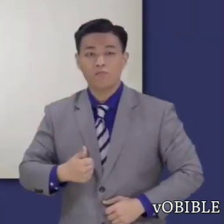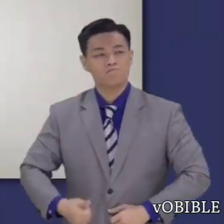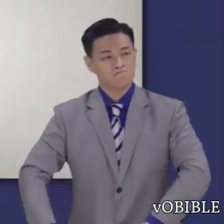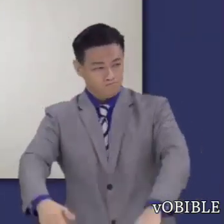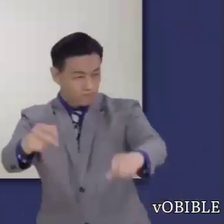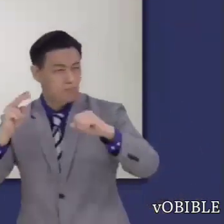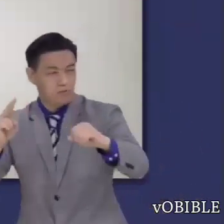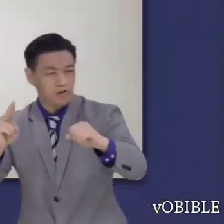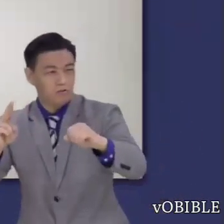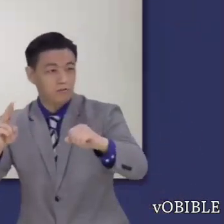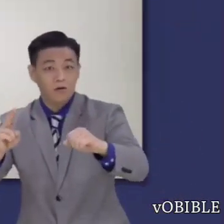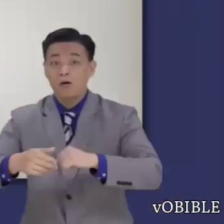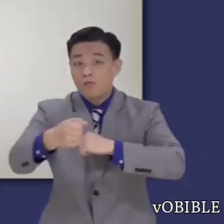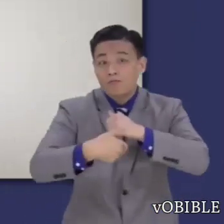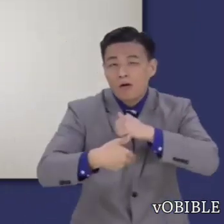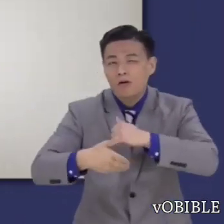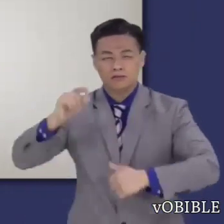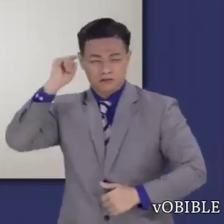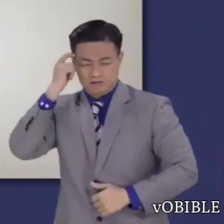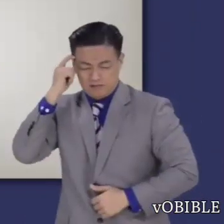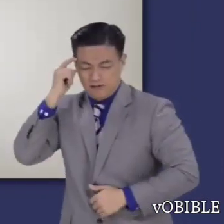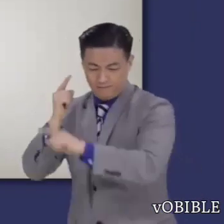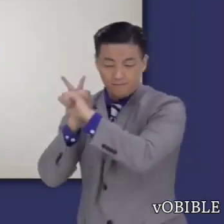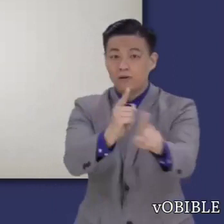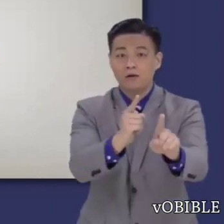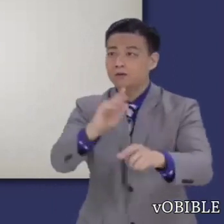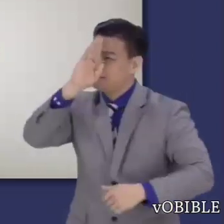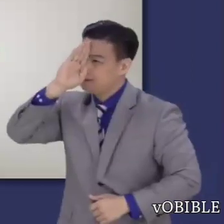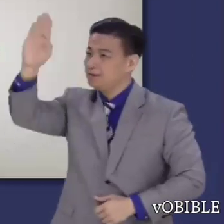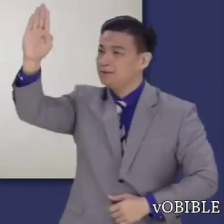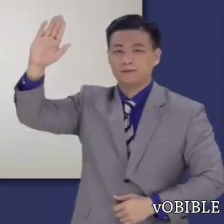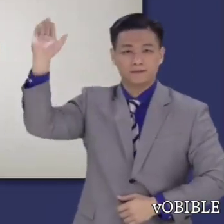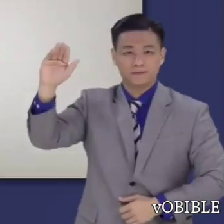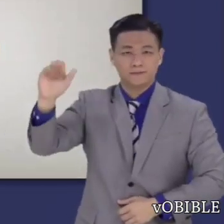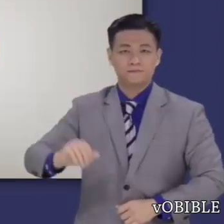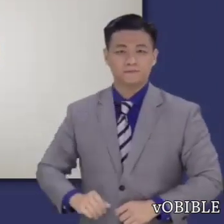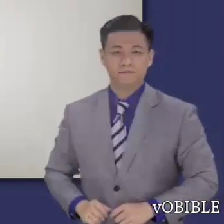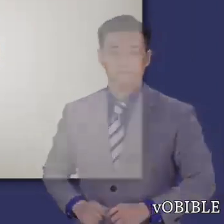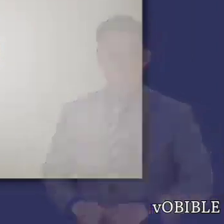这样他们不论面对什么困难，都能继续对上帝保持忠贞。